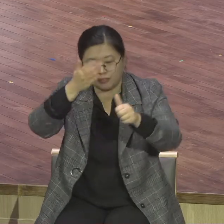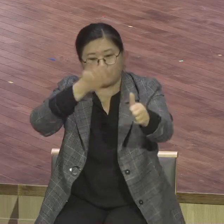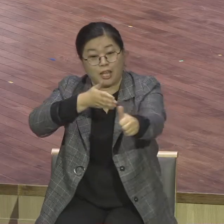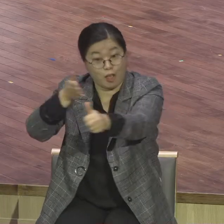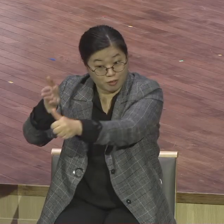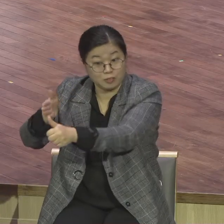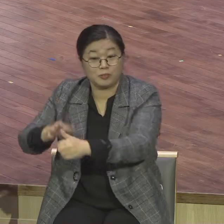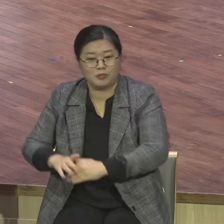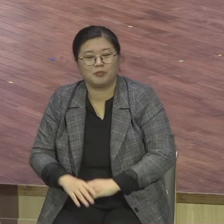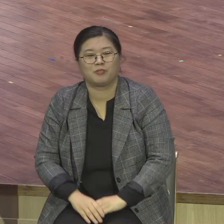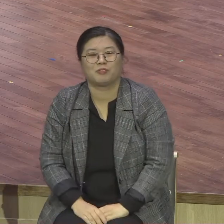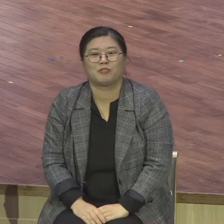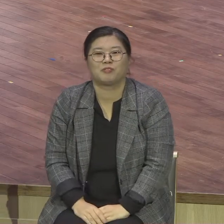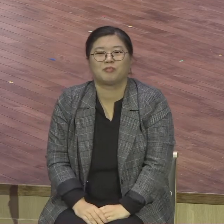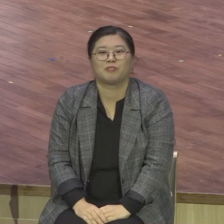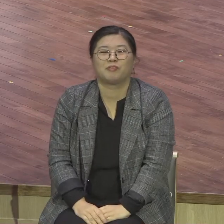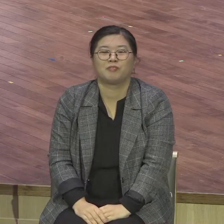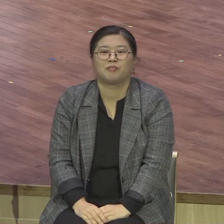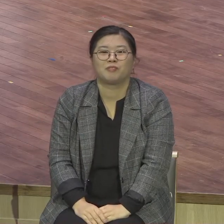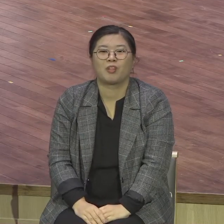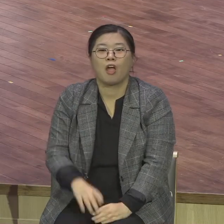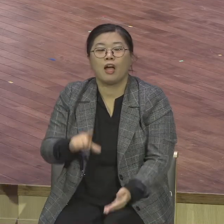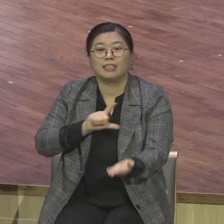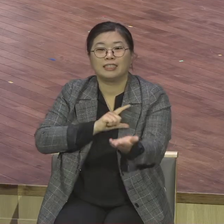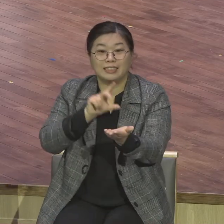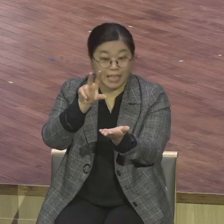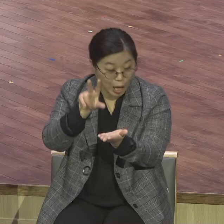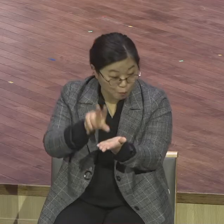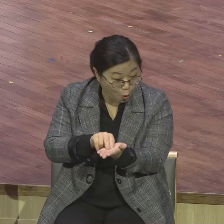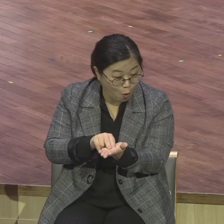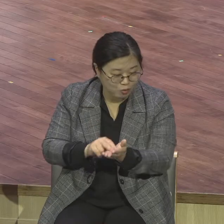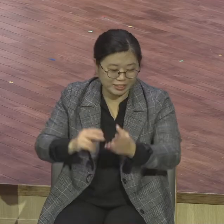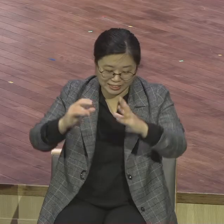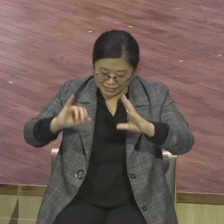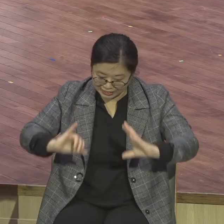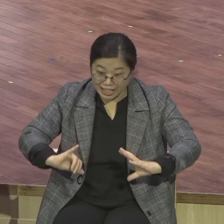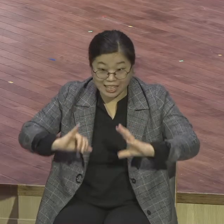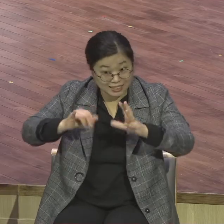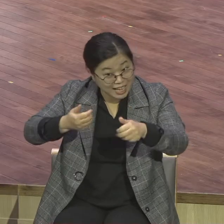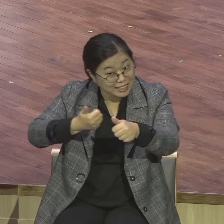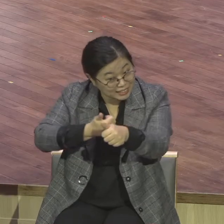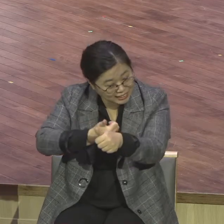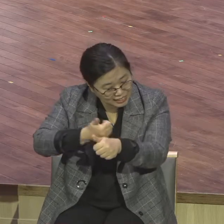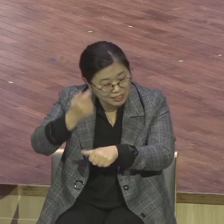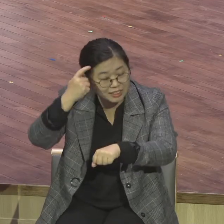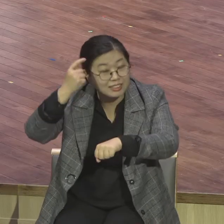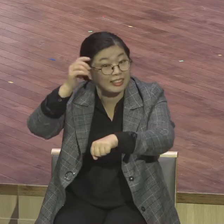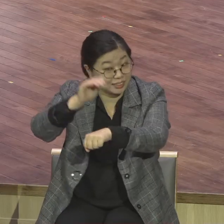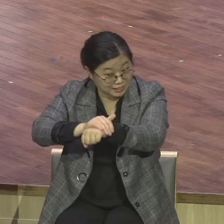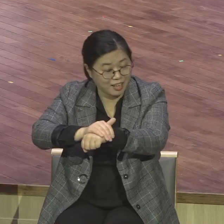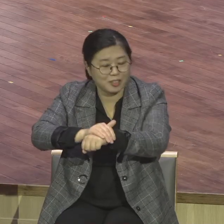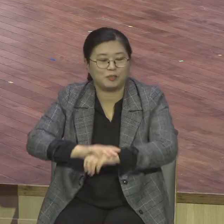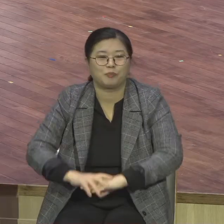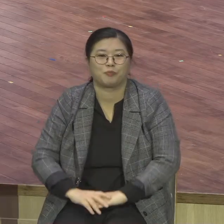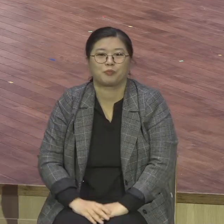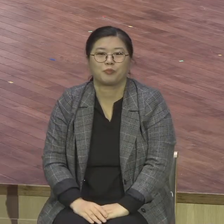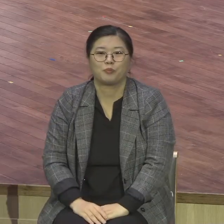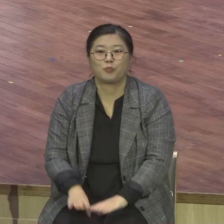이것들은 말씀 가지고 세상을 이기는 지혜라는 제목으로 말씀을 드립니다. 이번